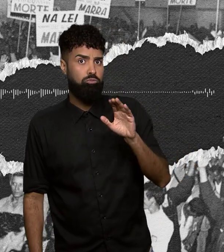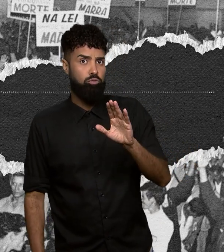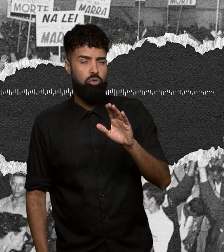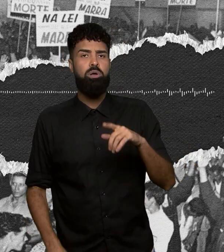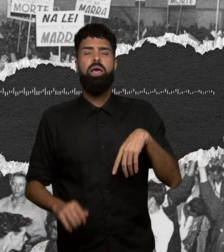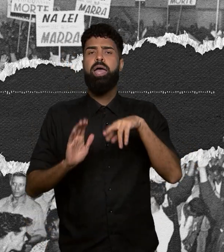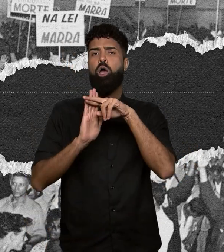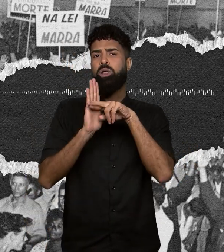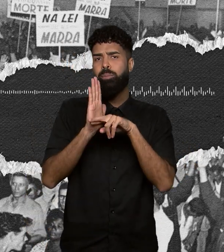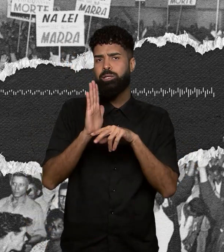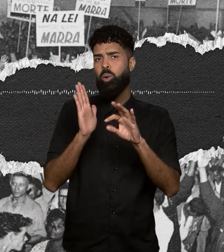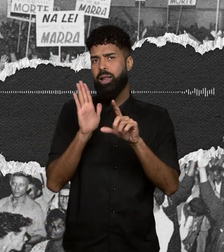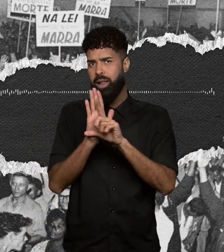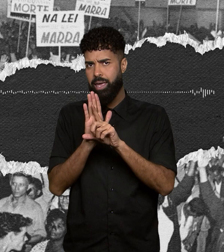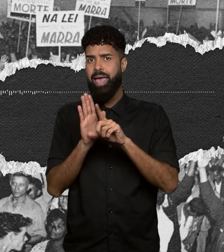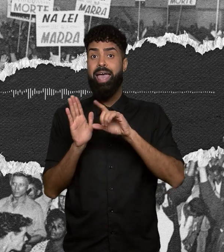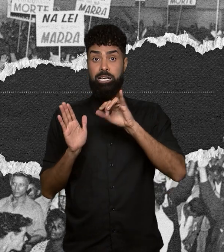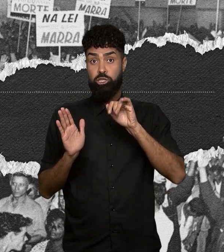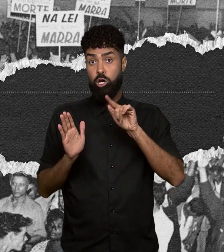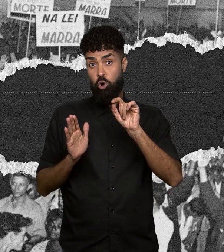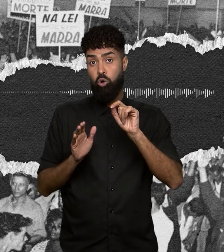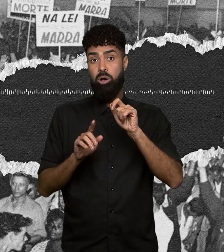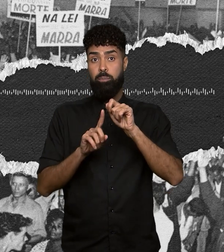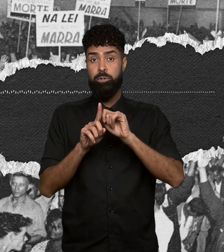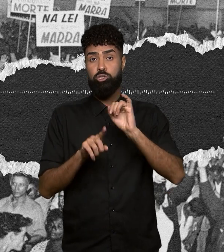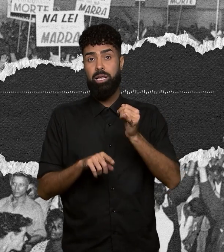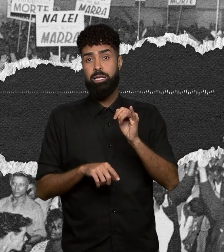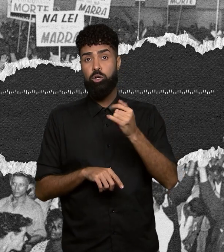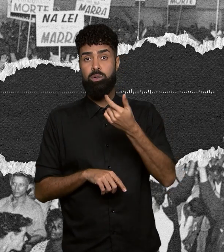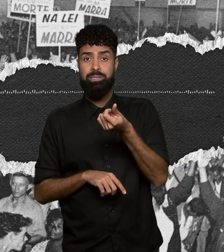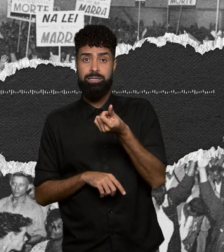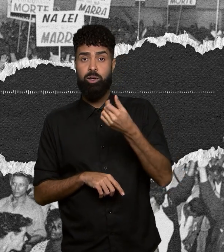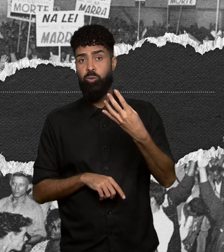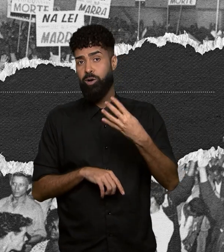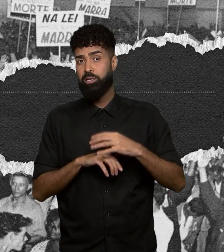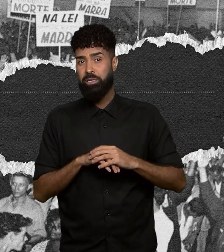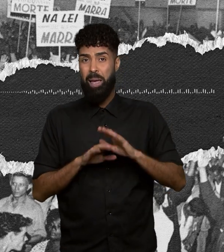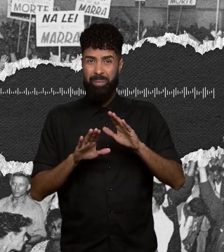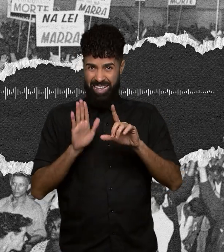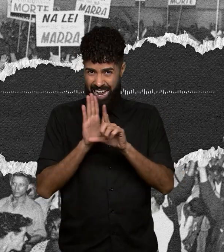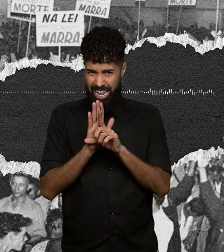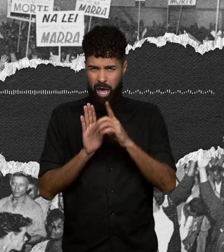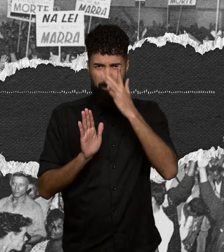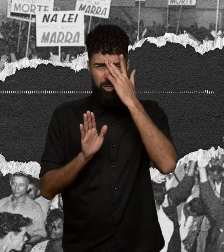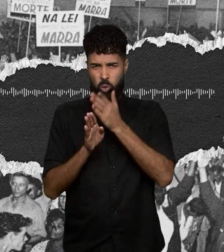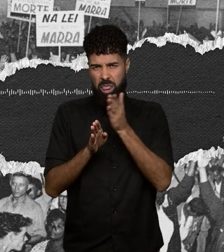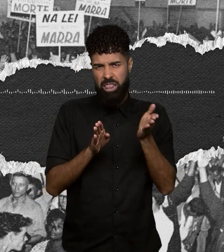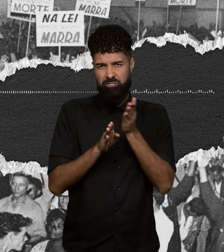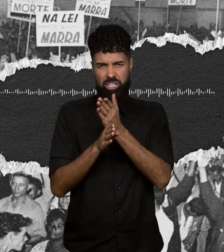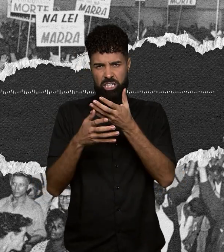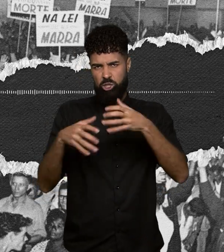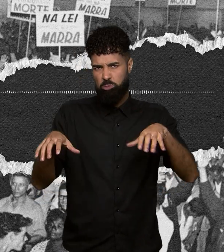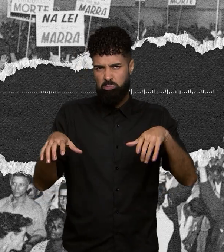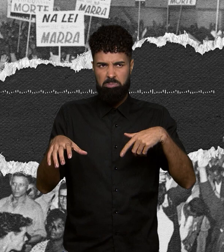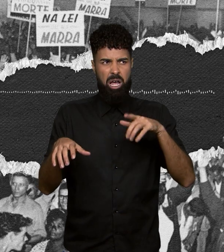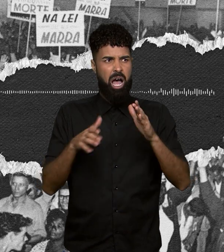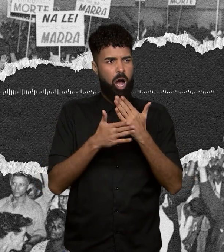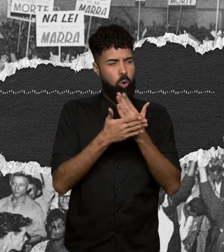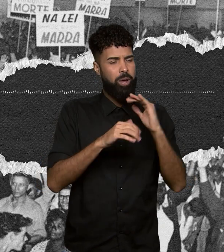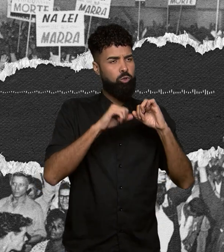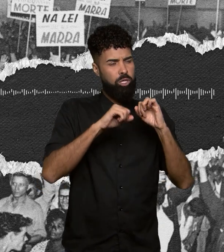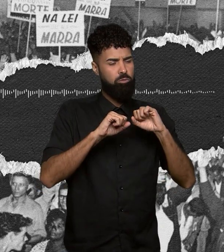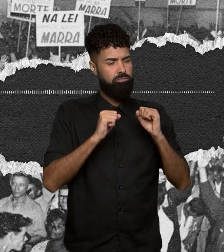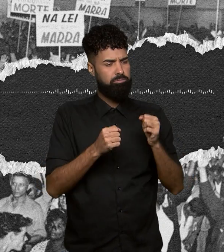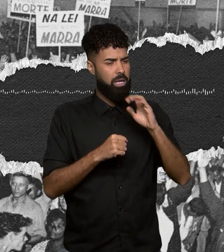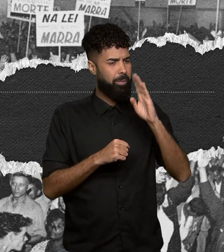regulamentada por Jango em janeiro de 64 a lei dividiu o empresariado de um lado os industriais nacionalistas Como José